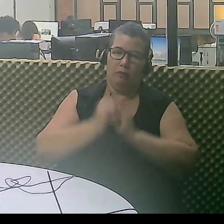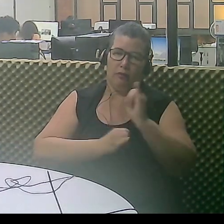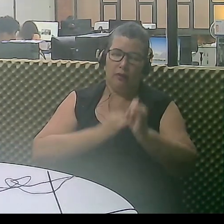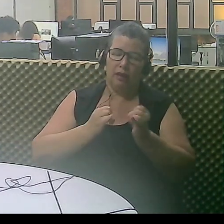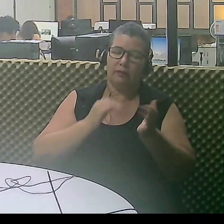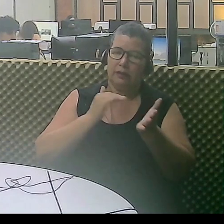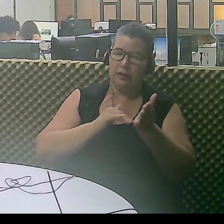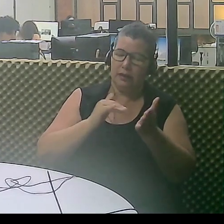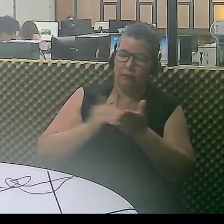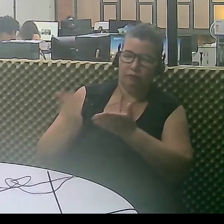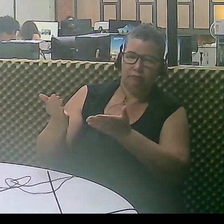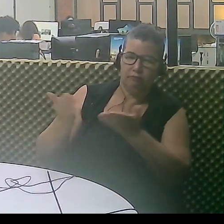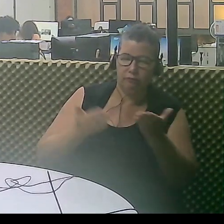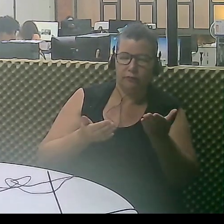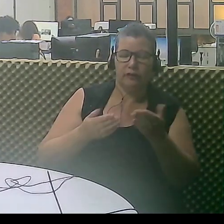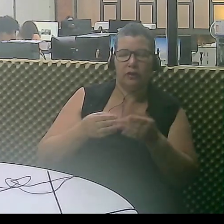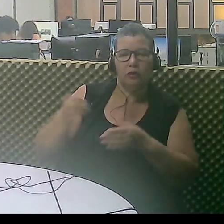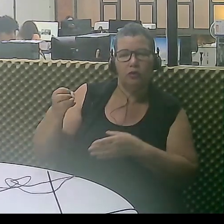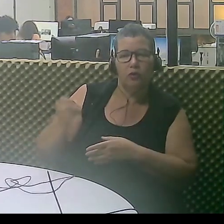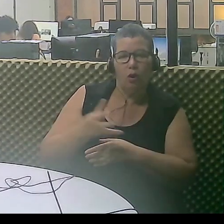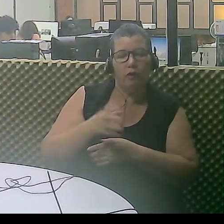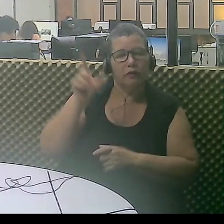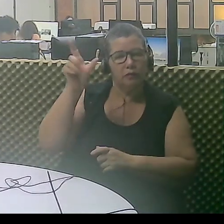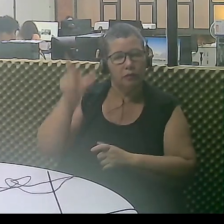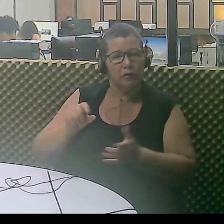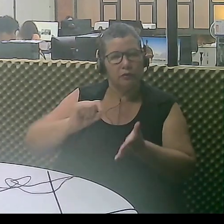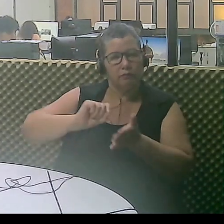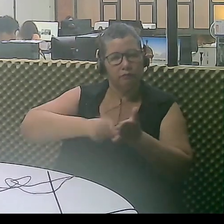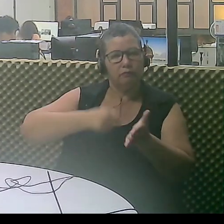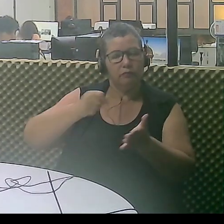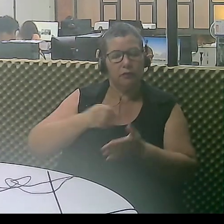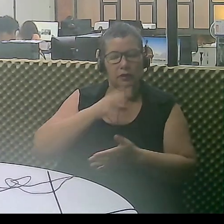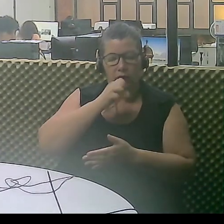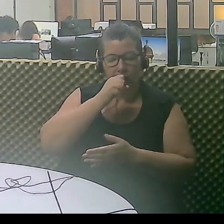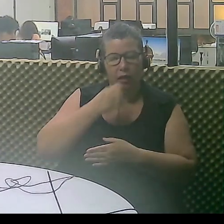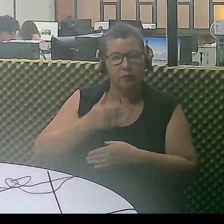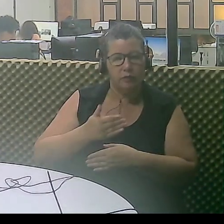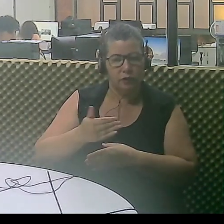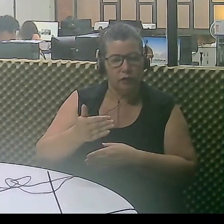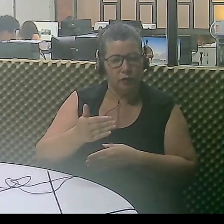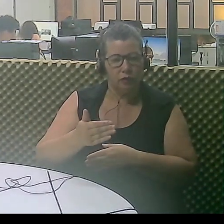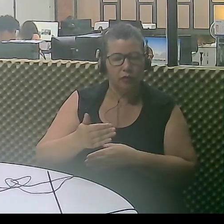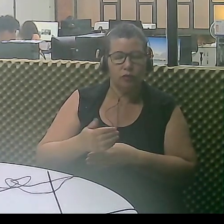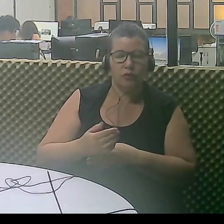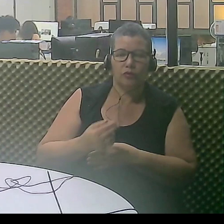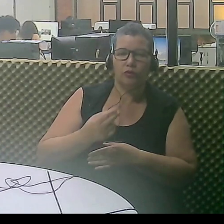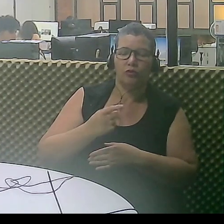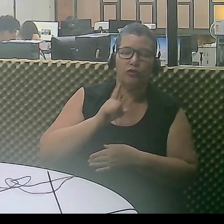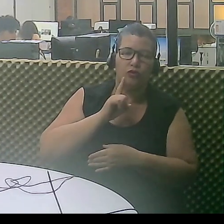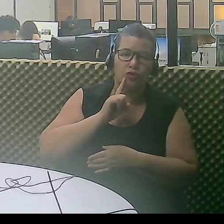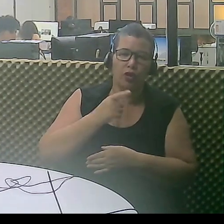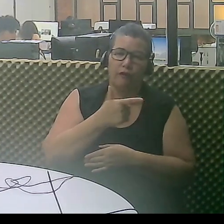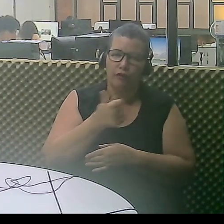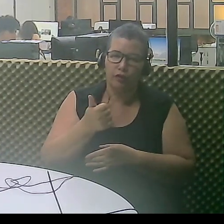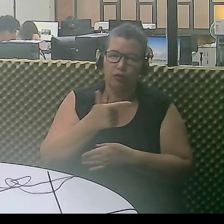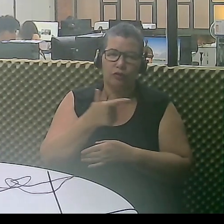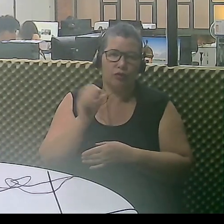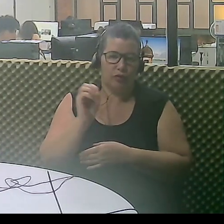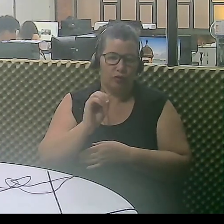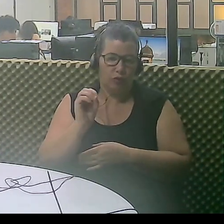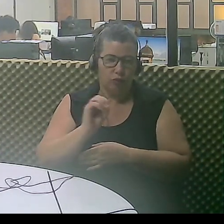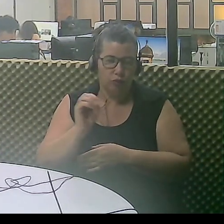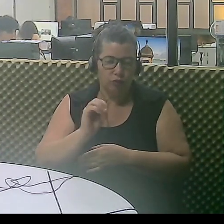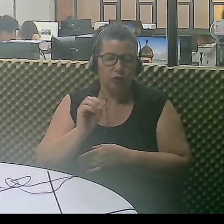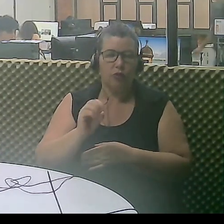vai iniciar o recebimento de novos cadastros no próximo sábado. Nos dois primeiros dias, 21 e 22 de outubro,